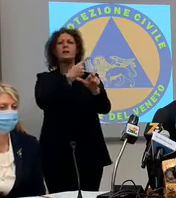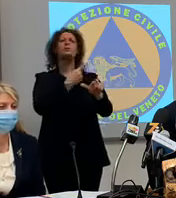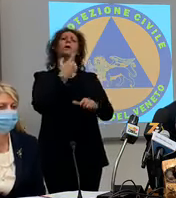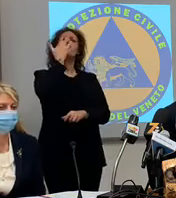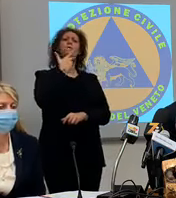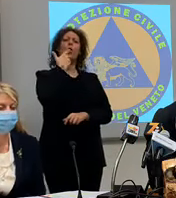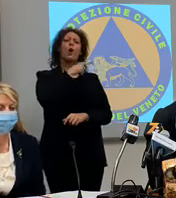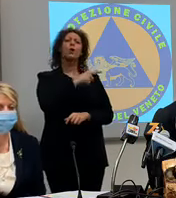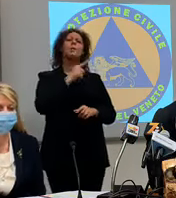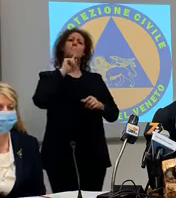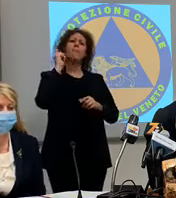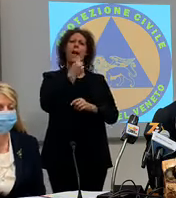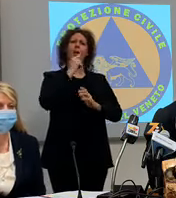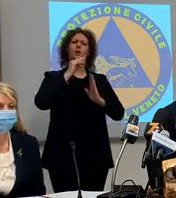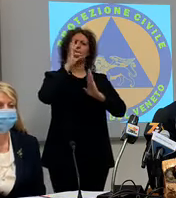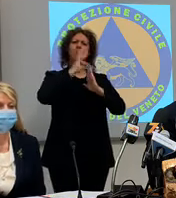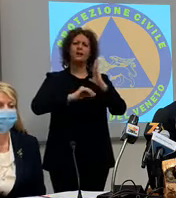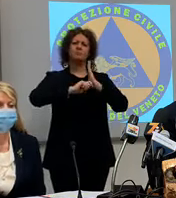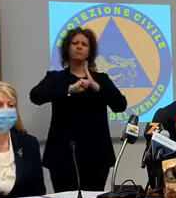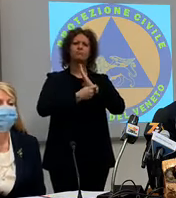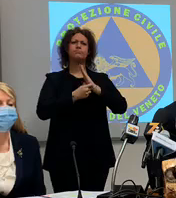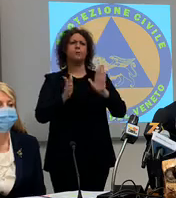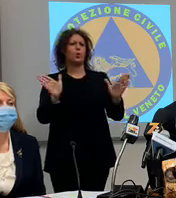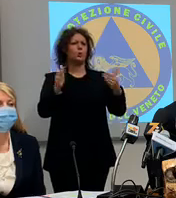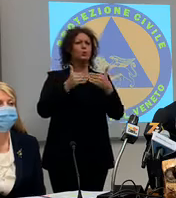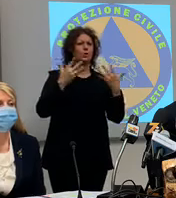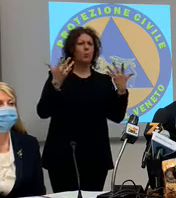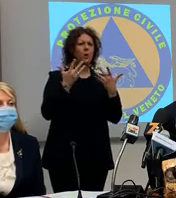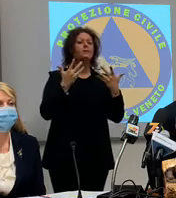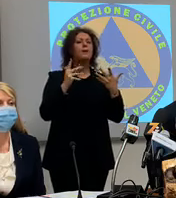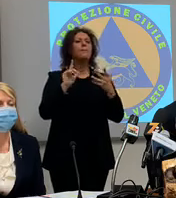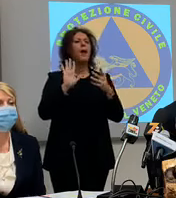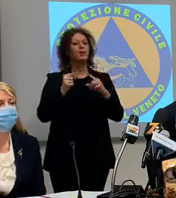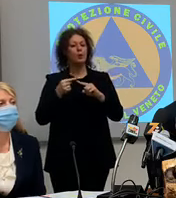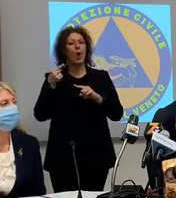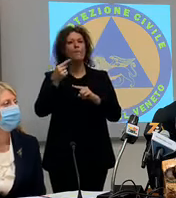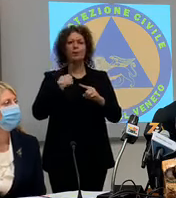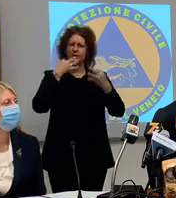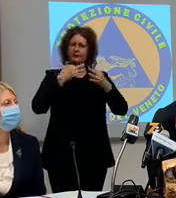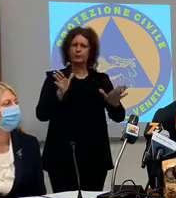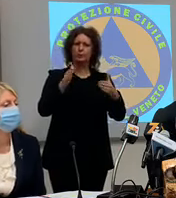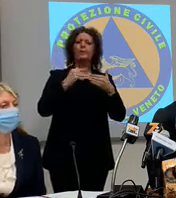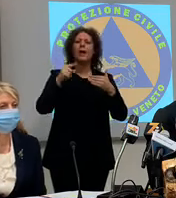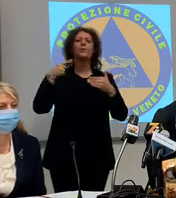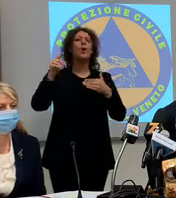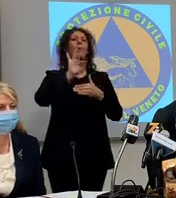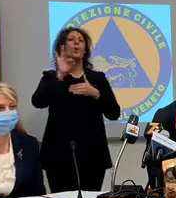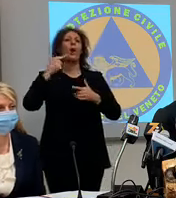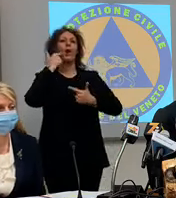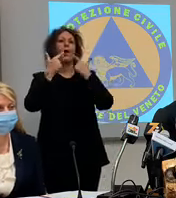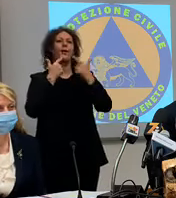ritrovano tutto chiuso Senza Ristori Siccome c'è questa